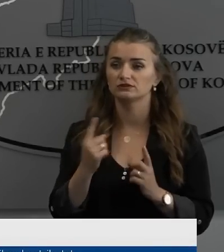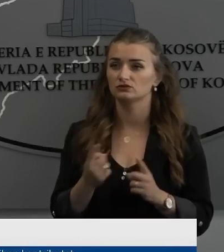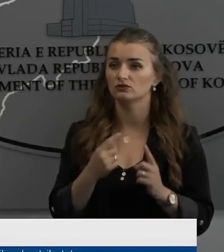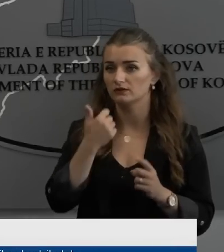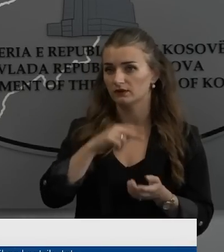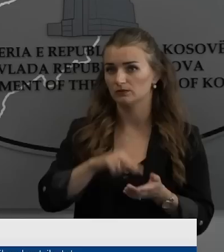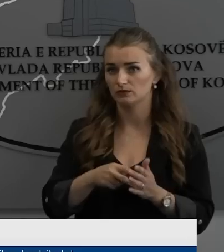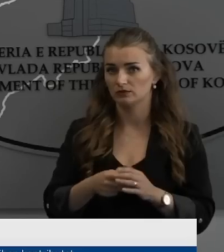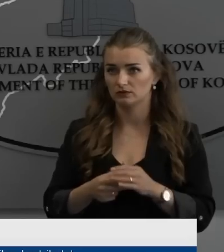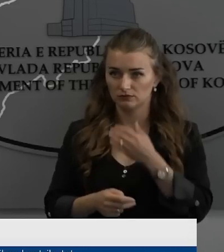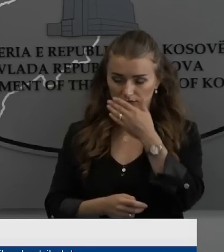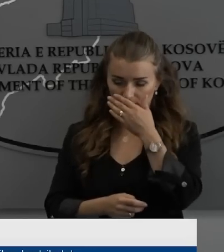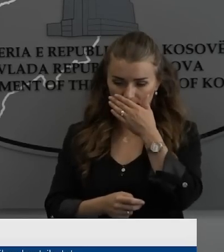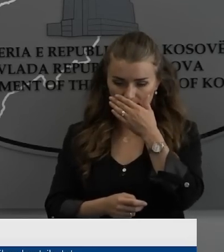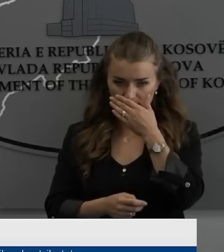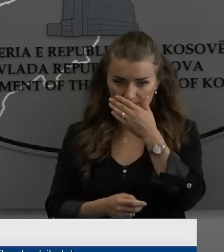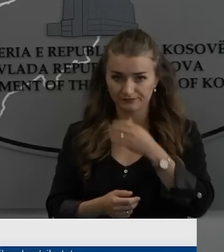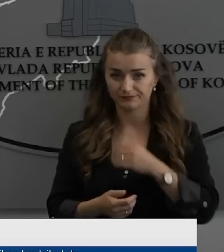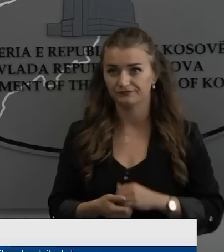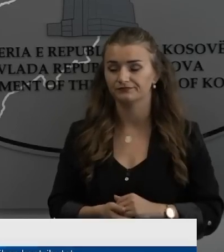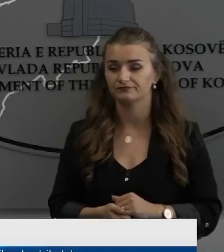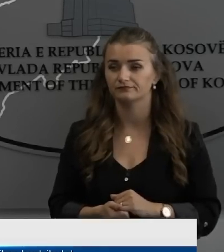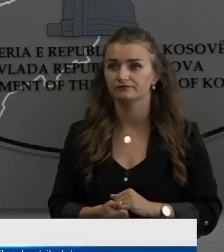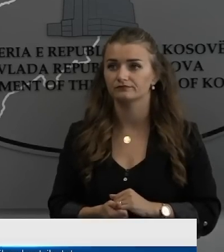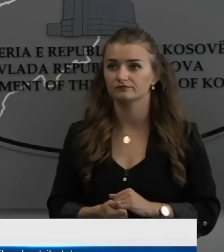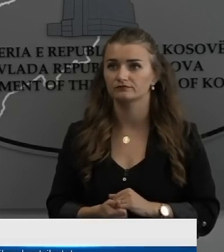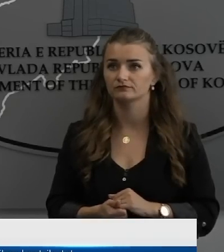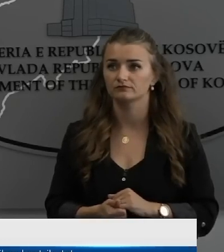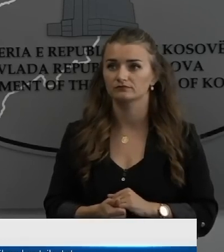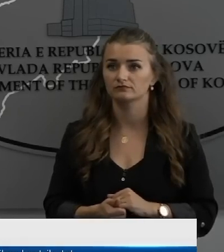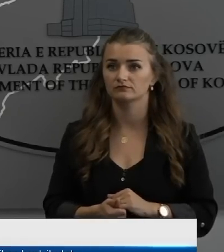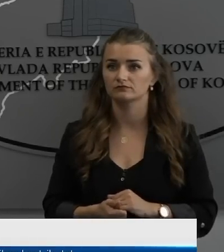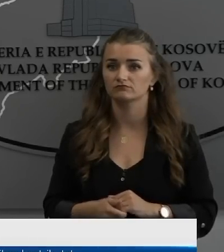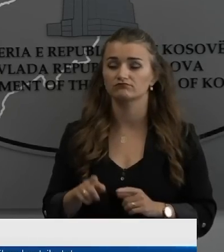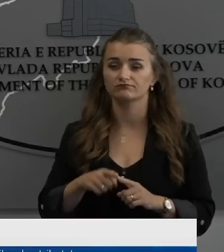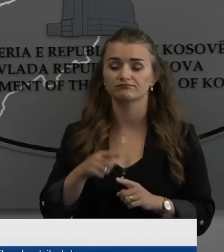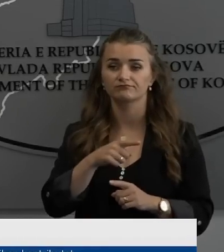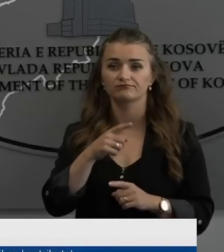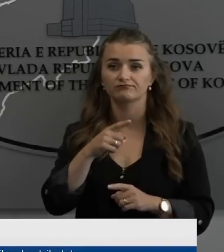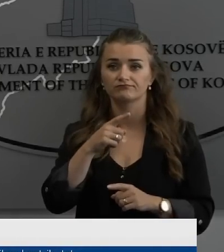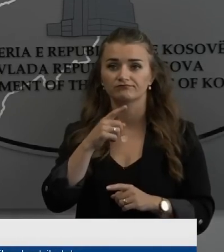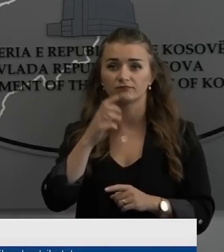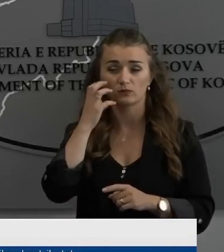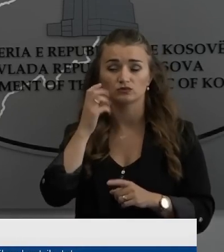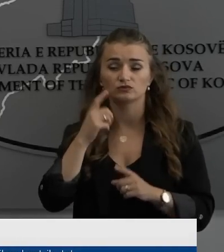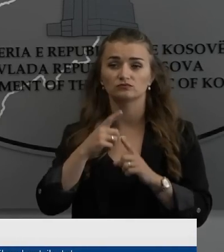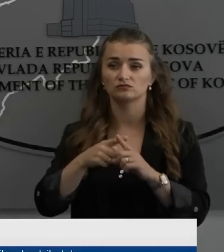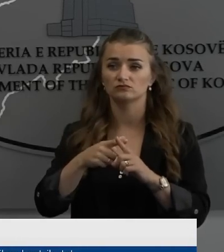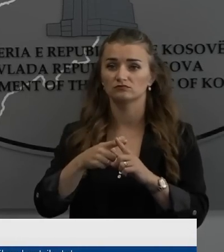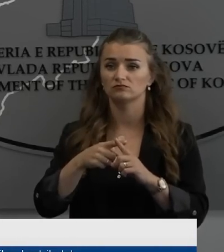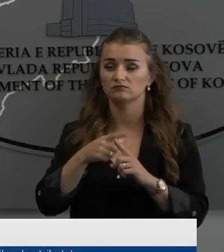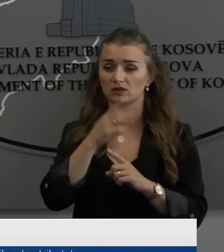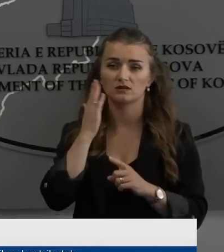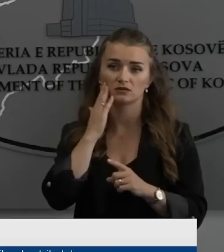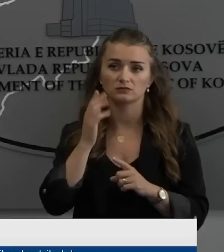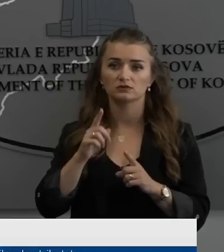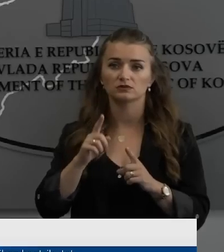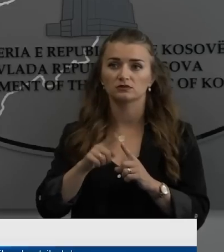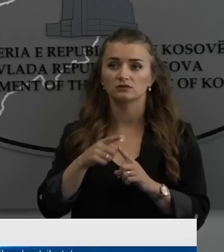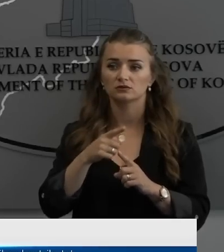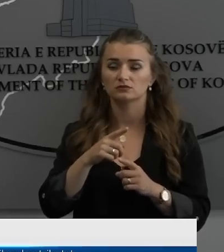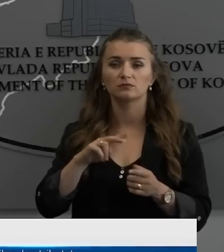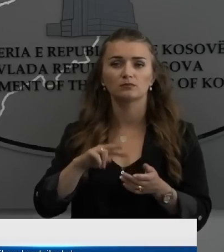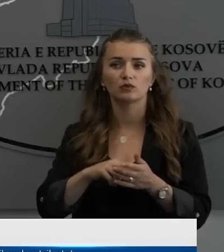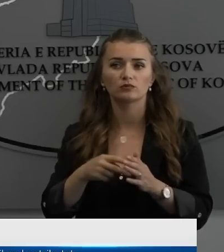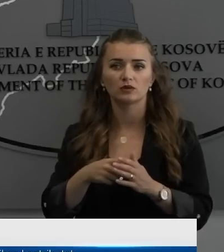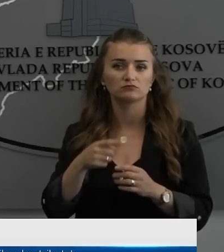nuk besoj që në Bruxelles ose në Washington ndokush ka dilema kujt i konvenon eskalimi. Eskalimi po